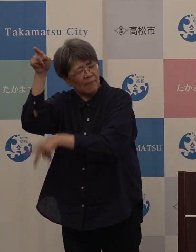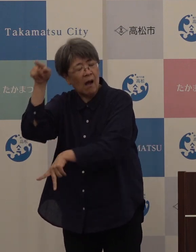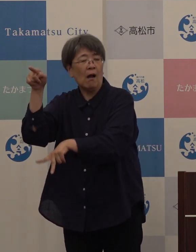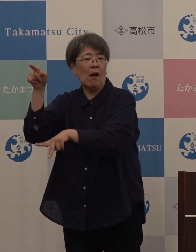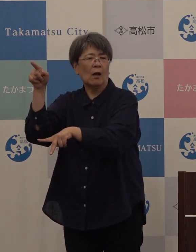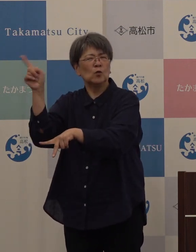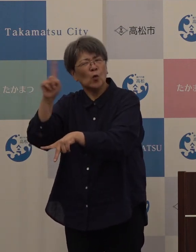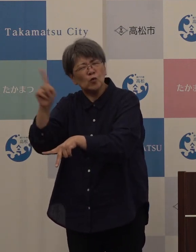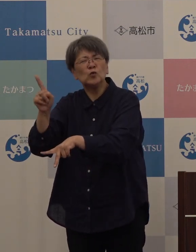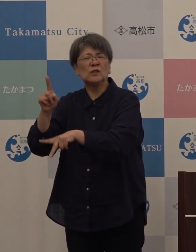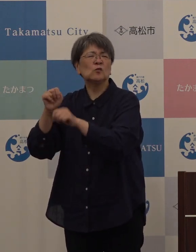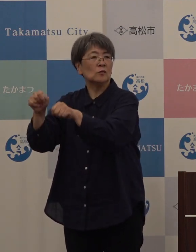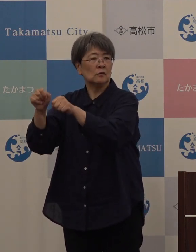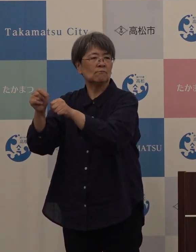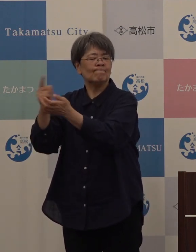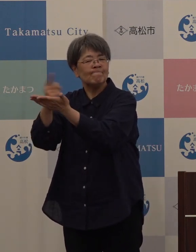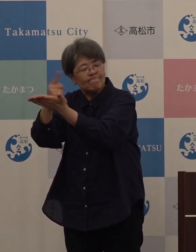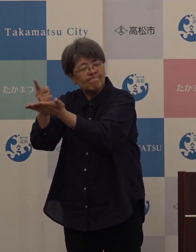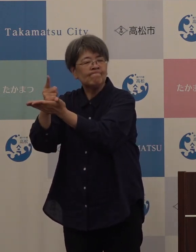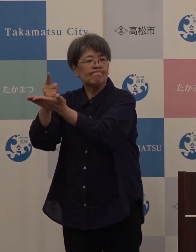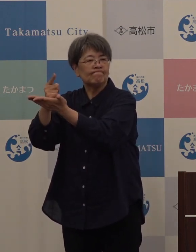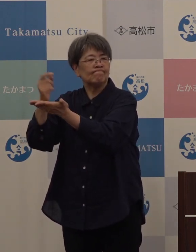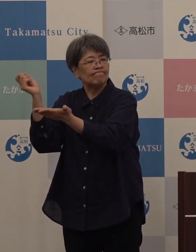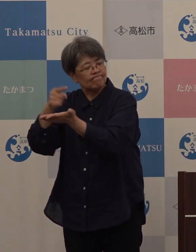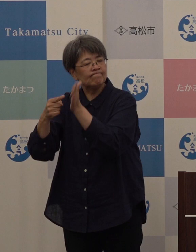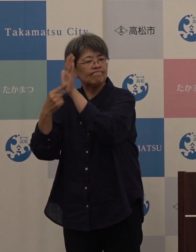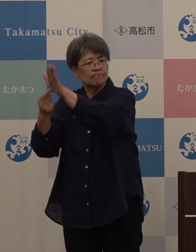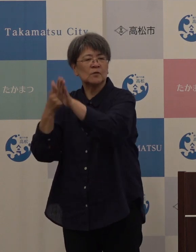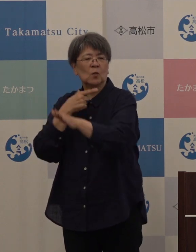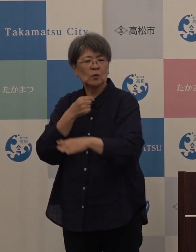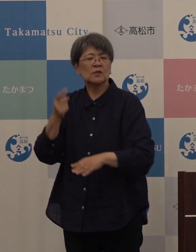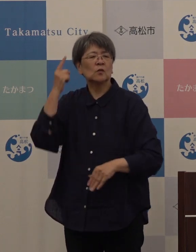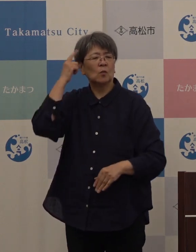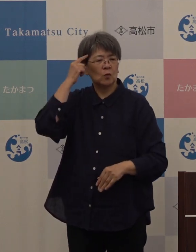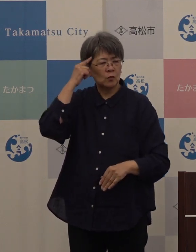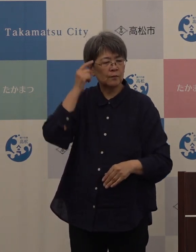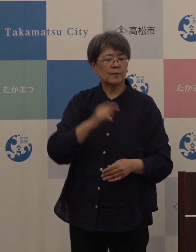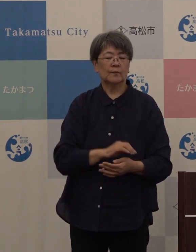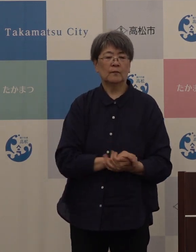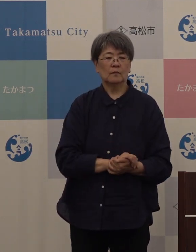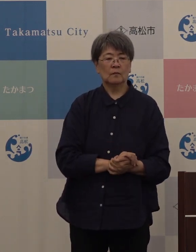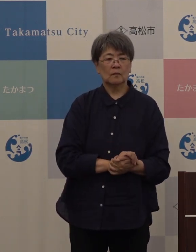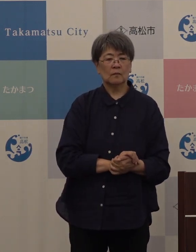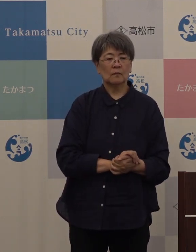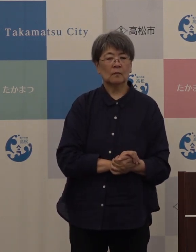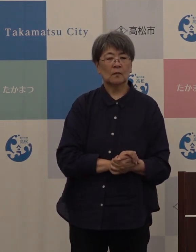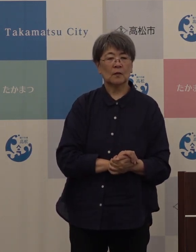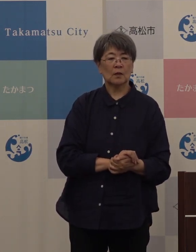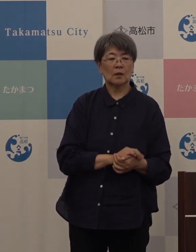出すのか、それを早く固めていただきたいということかと思っております。 またその